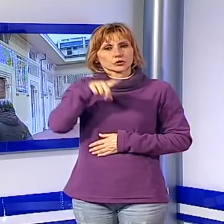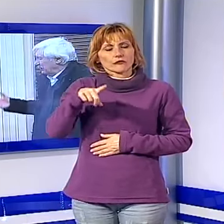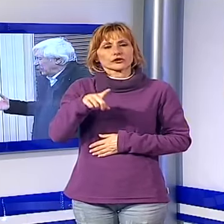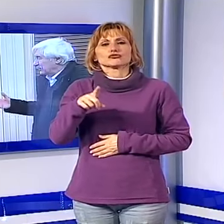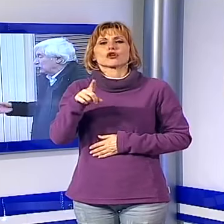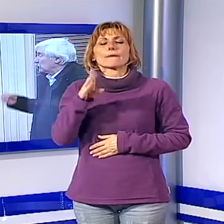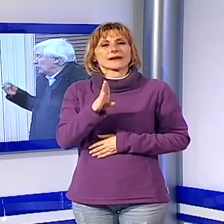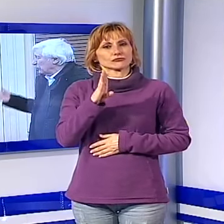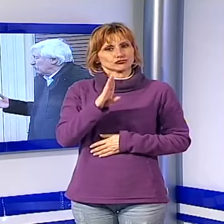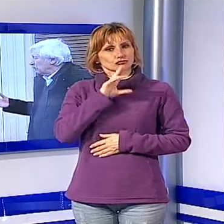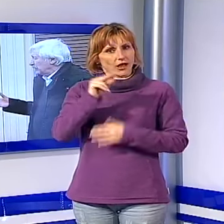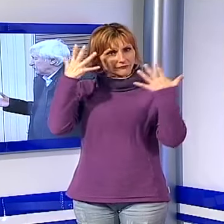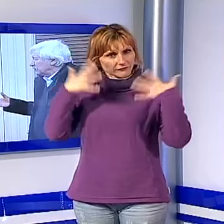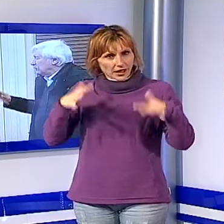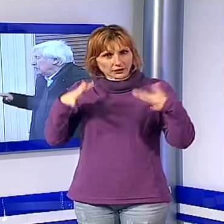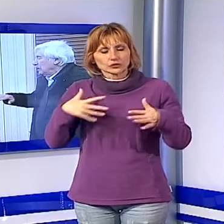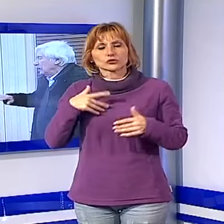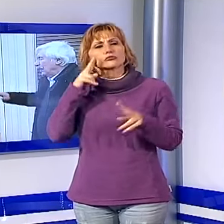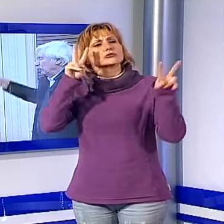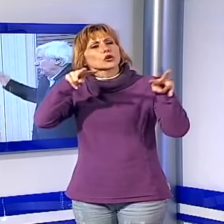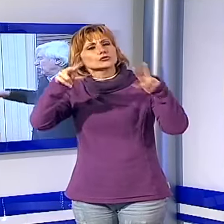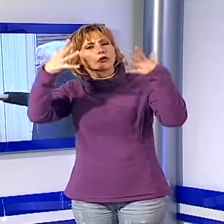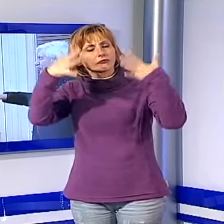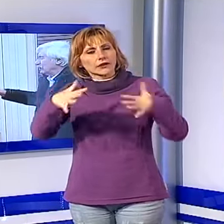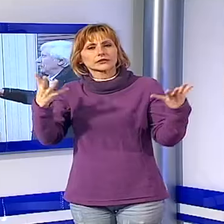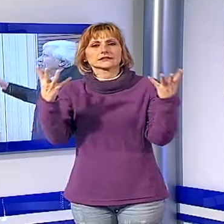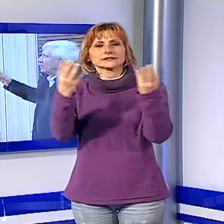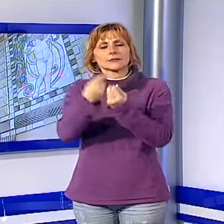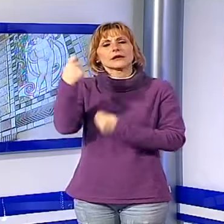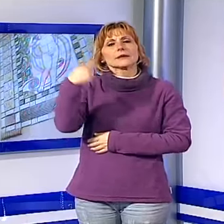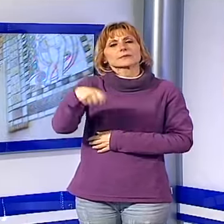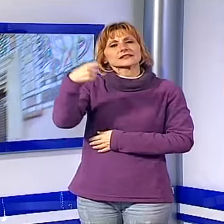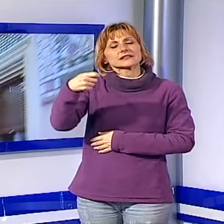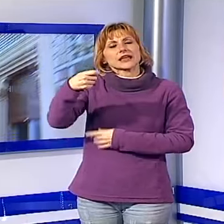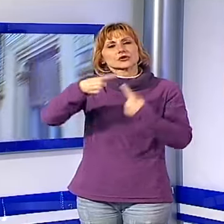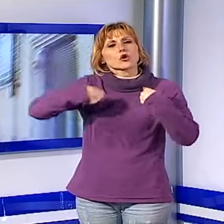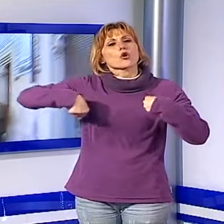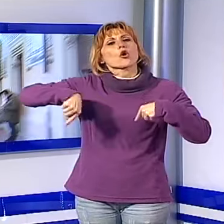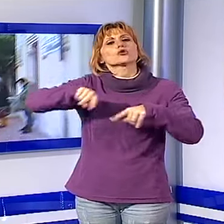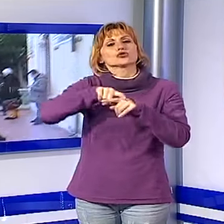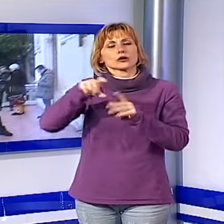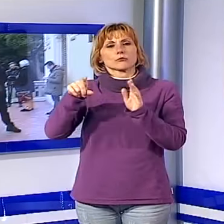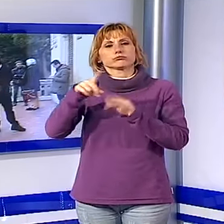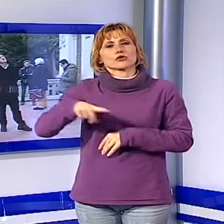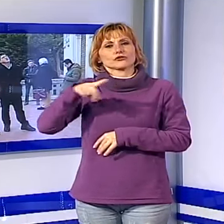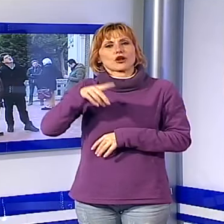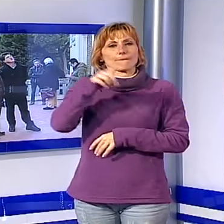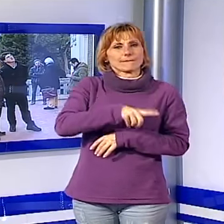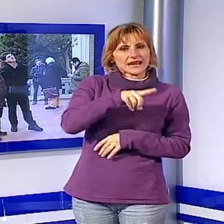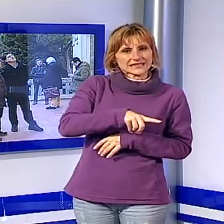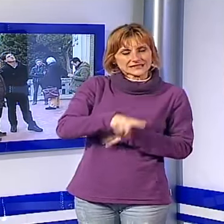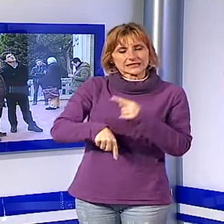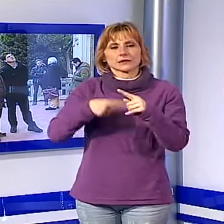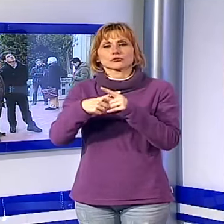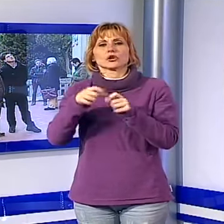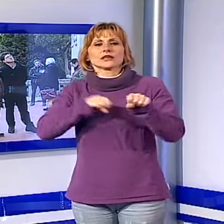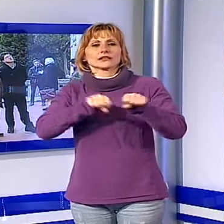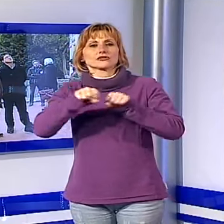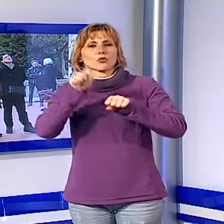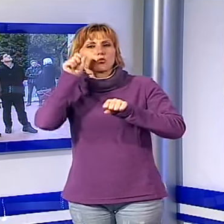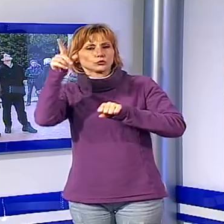Baccelli al termine del sopralluogo condotto con il presidente del consiglio provinciale Andrea Palestini, il dirigente del settore cultura